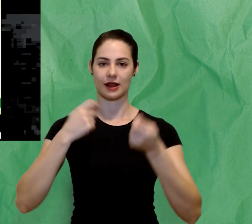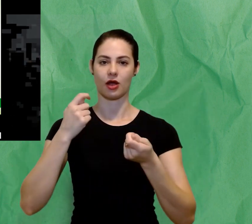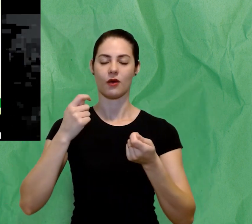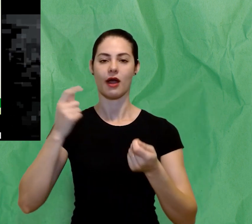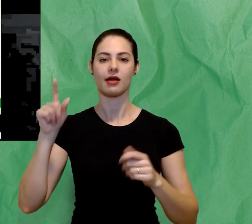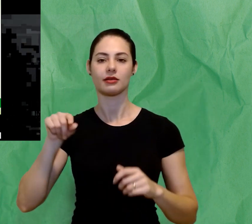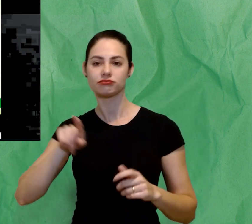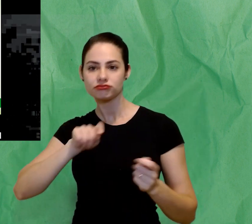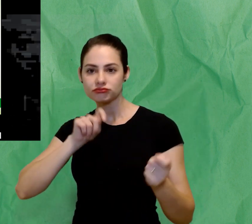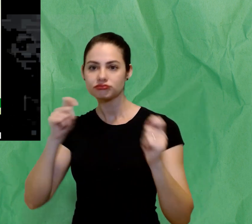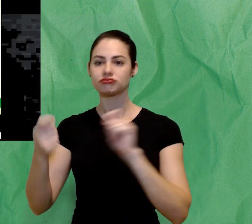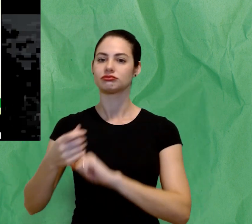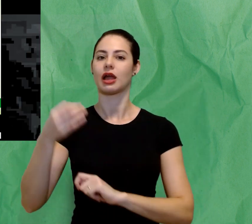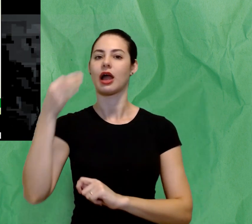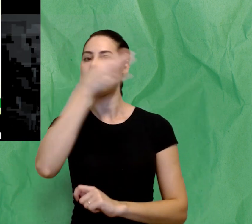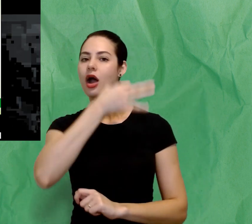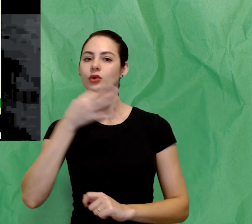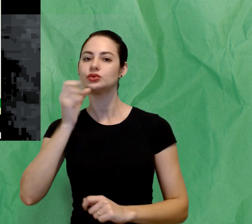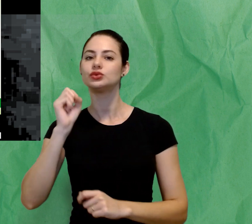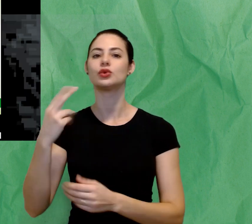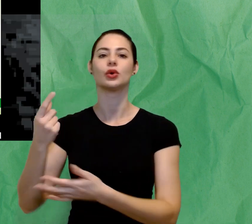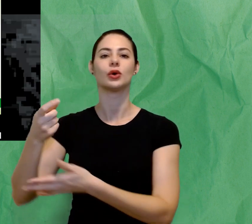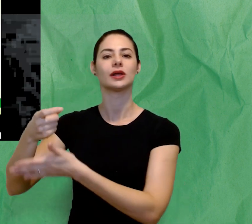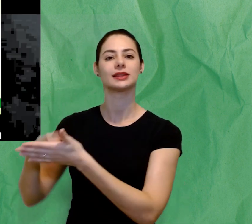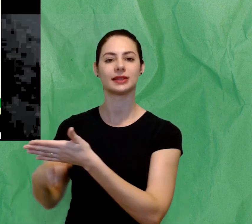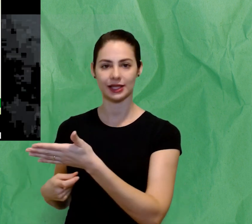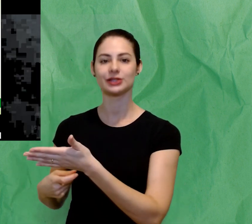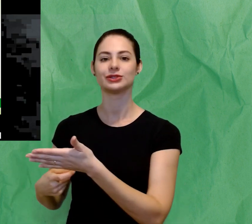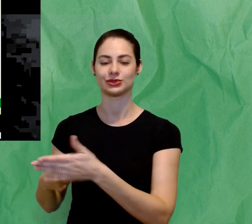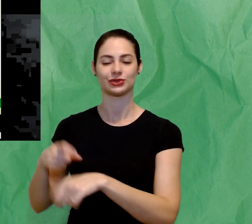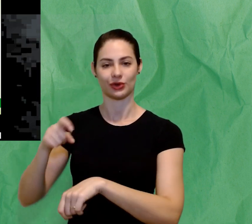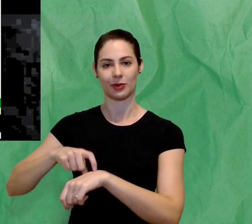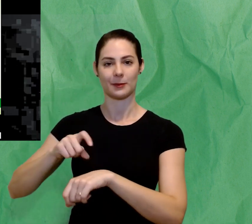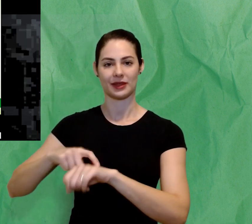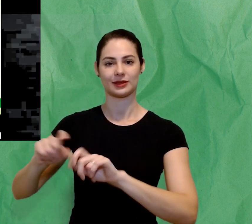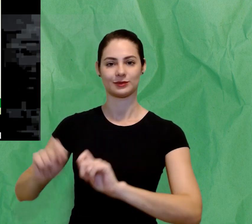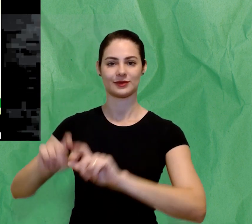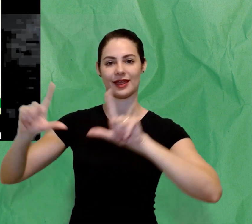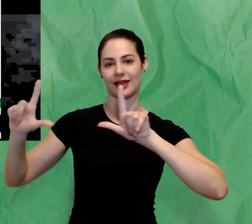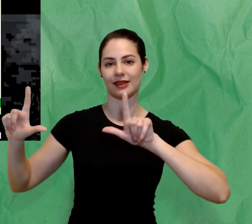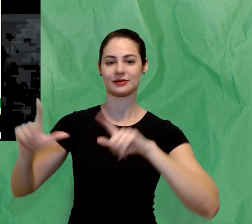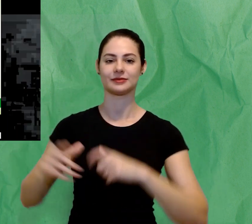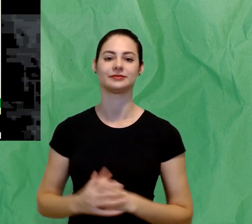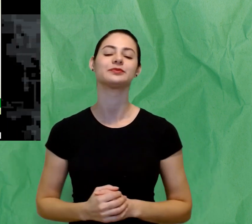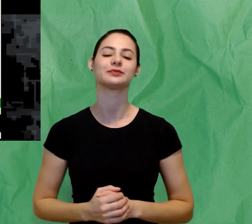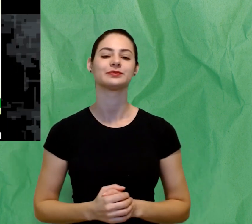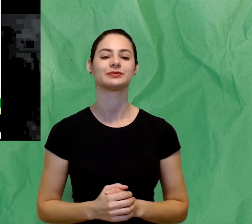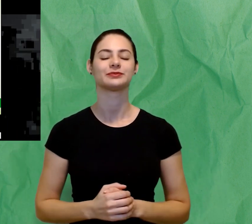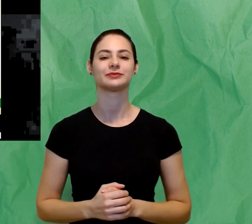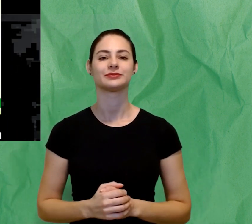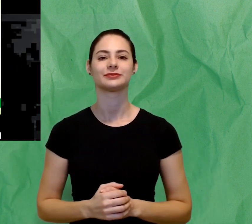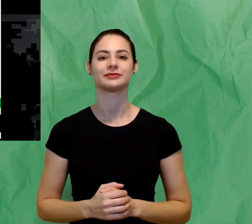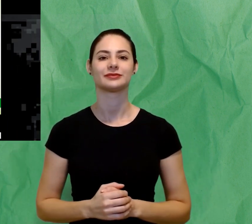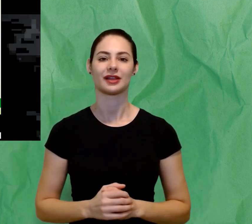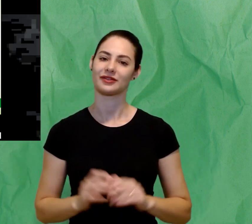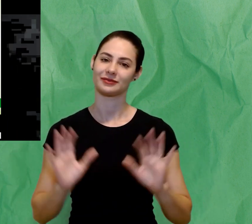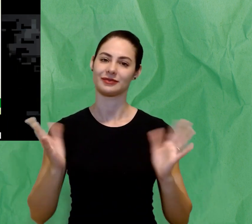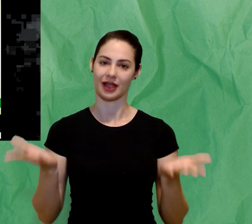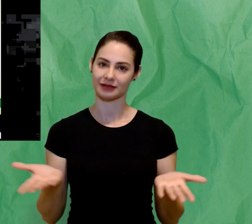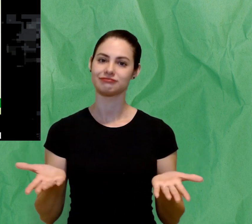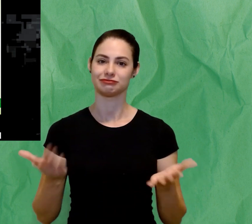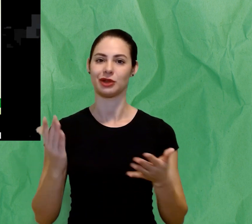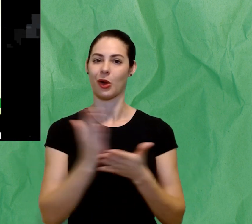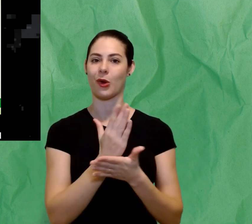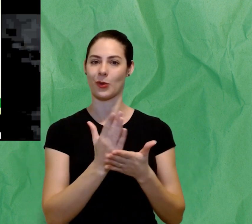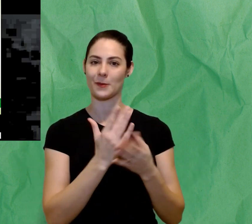para áudios ou para textos exibidos em telas. Bom, essas foram algumas